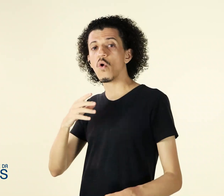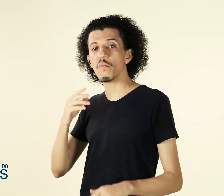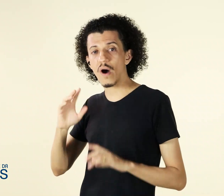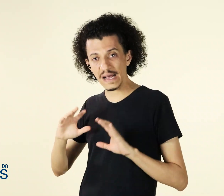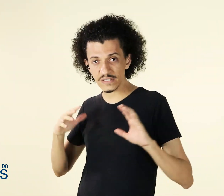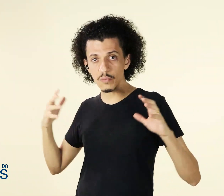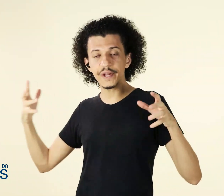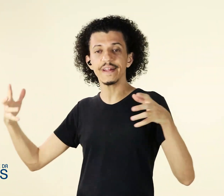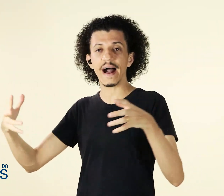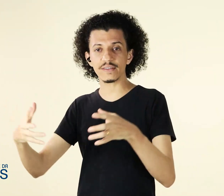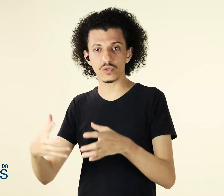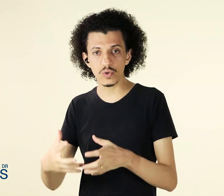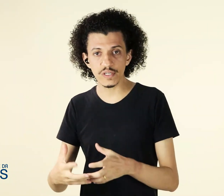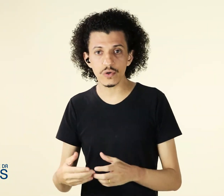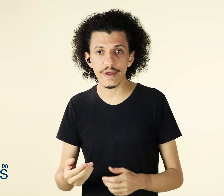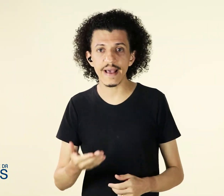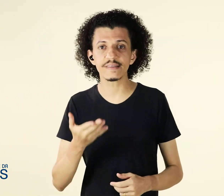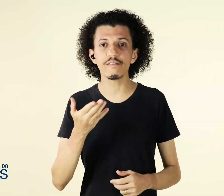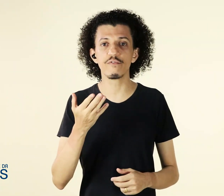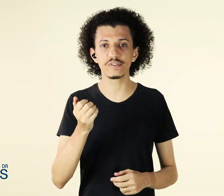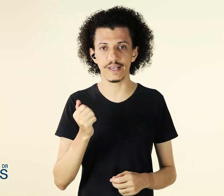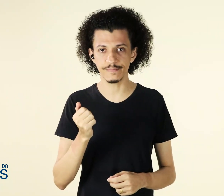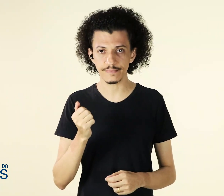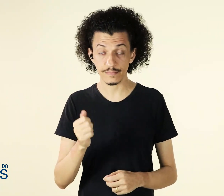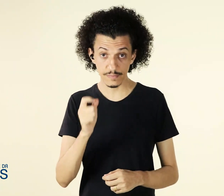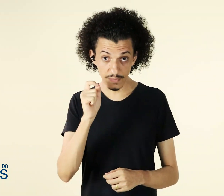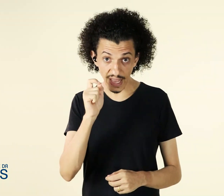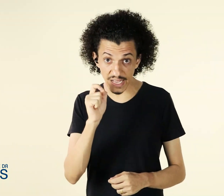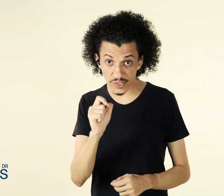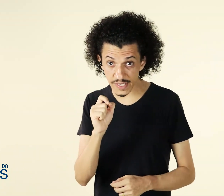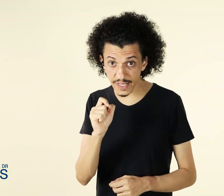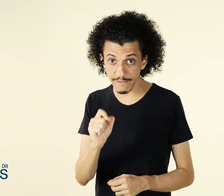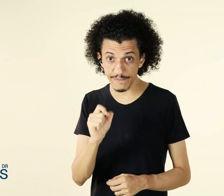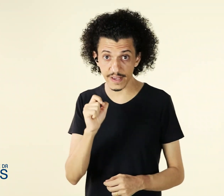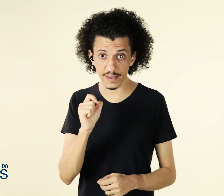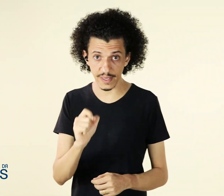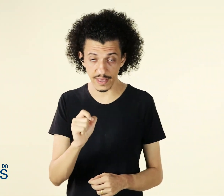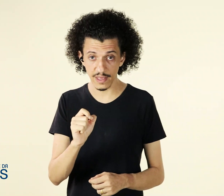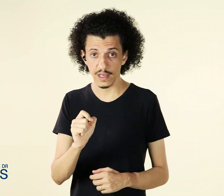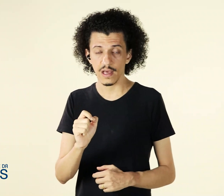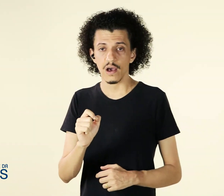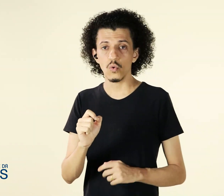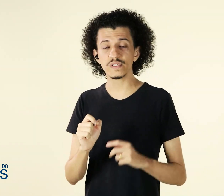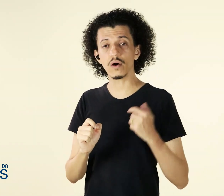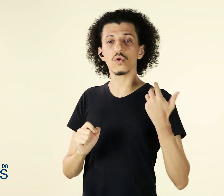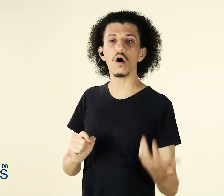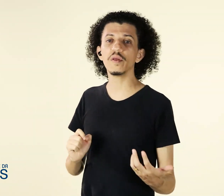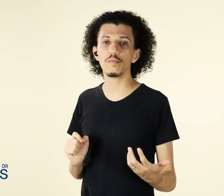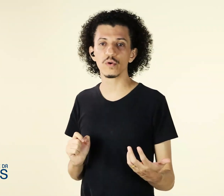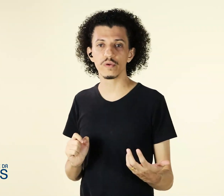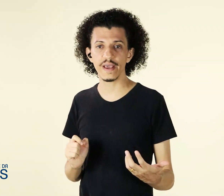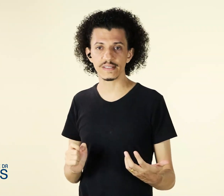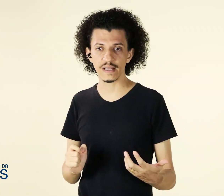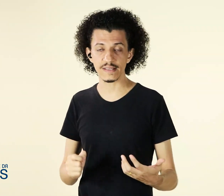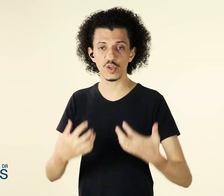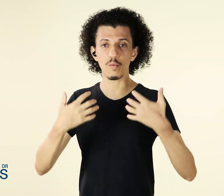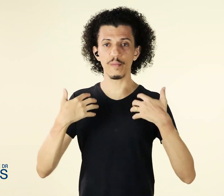como as comunidades surdas conhecem você. Isso significa que o seu nome no português, assim como o meu